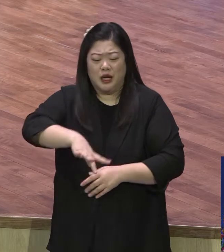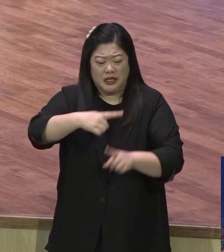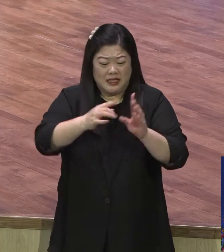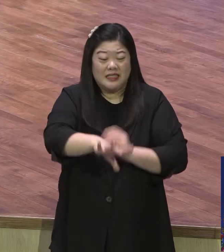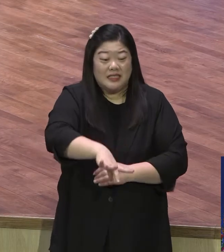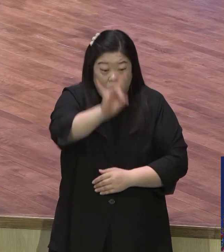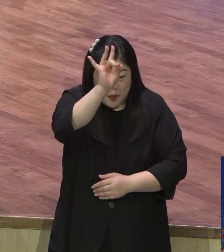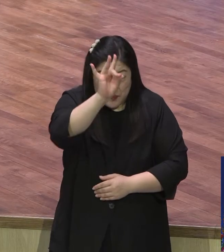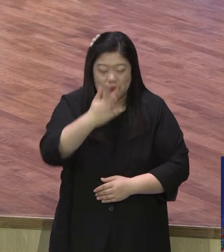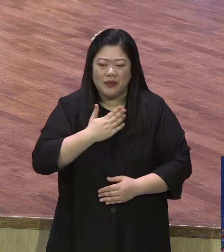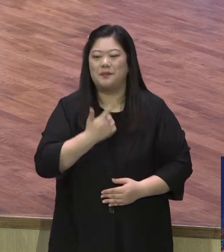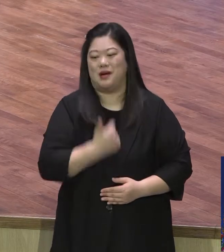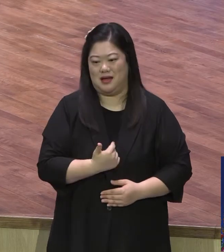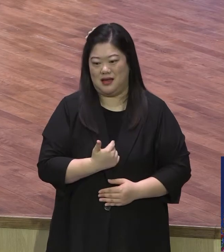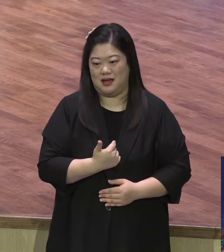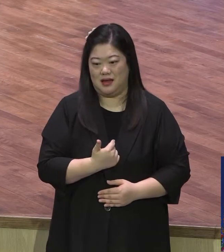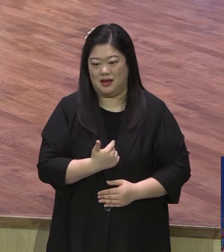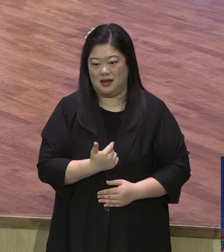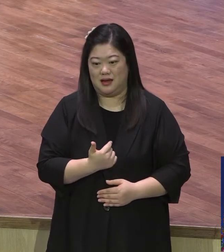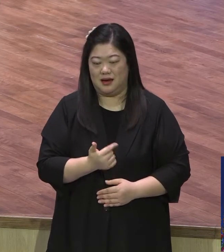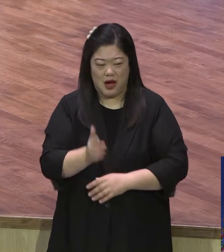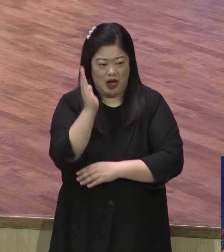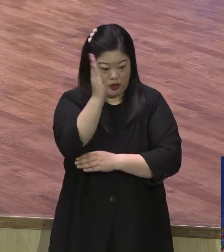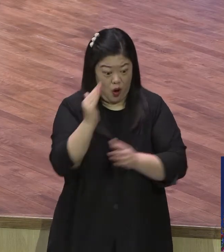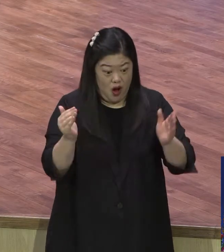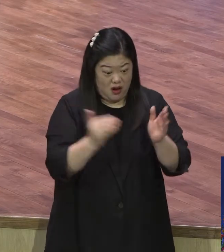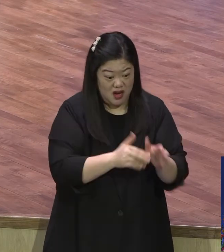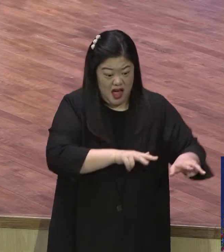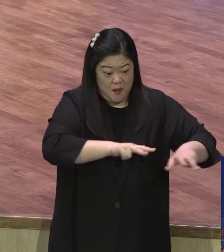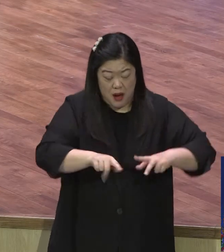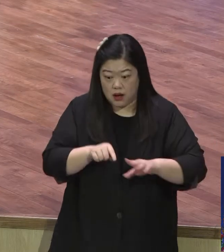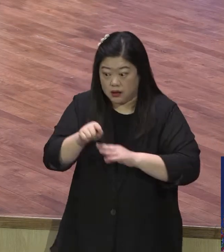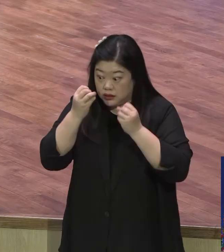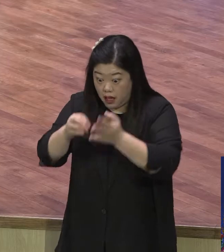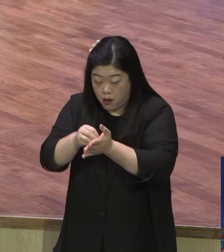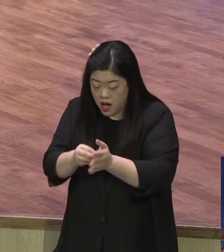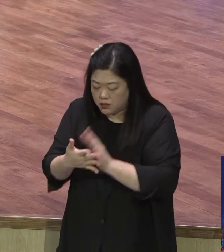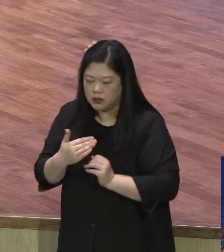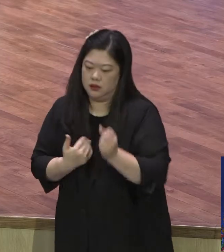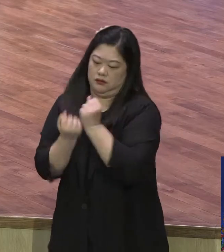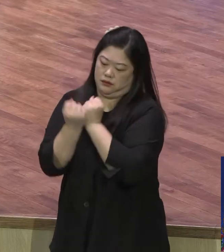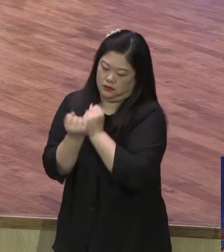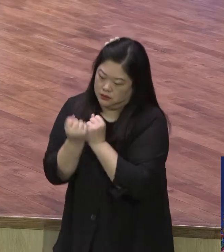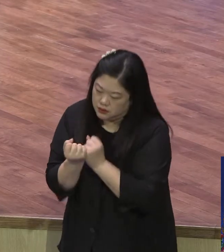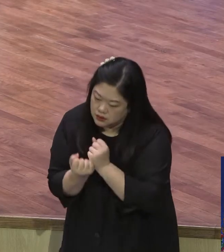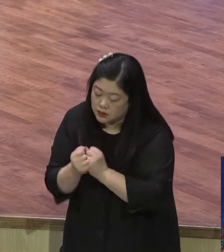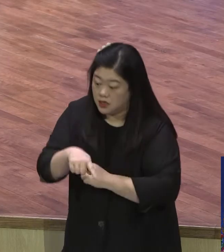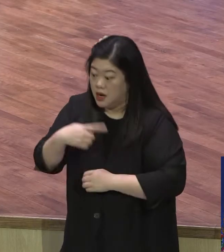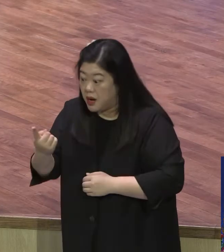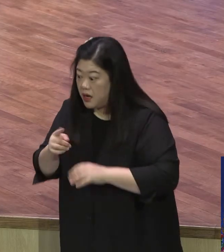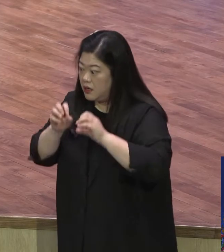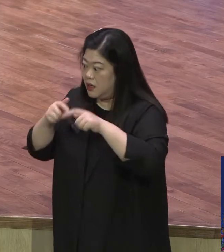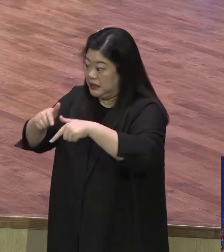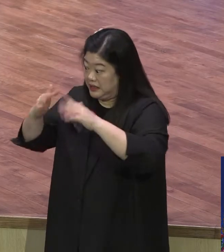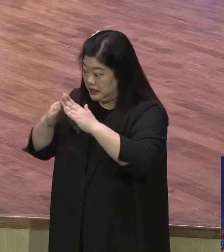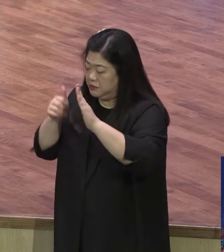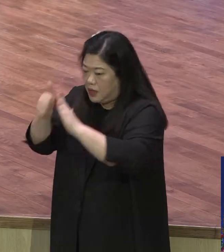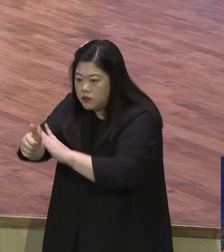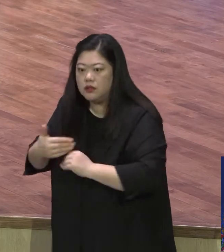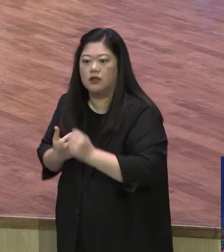콘테이너에서 다 했어요 설교 끝나자고 바로 가서 영접 하고 설교 타고 늘 했다니까요